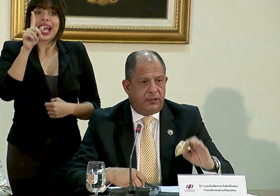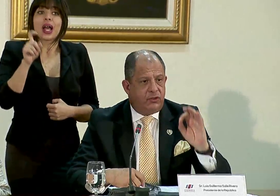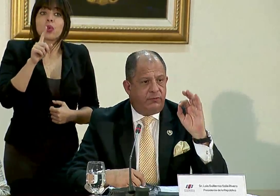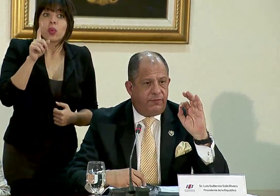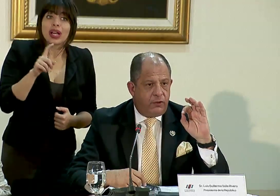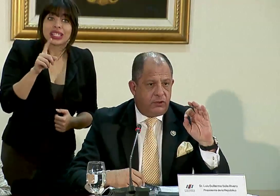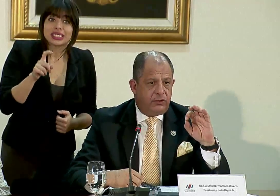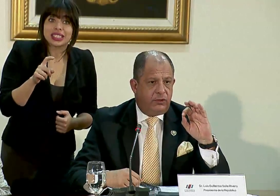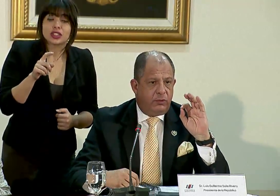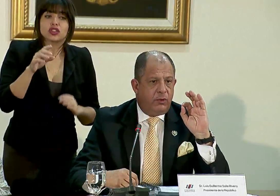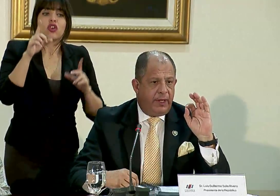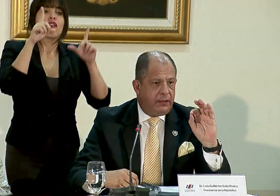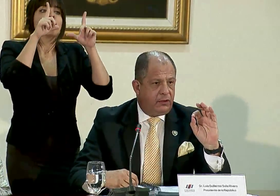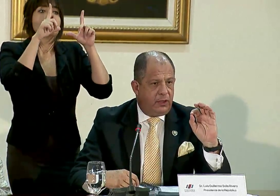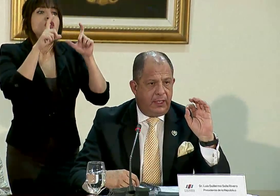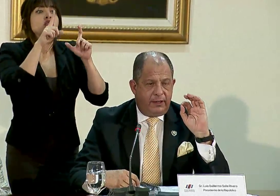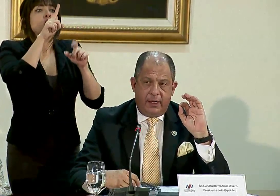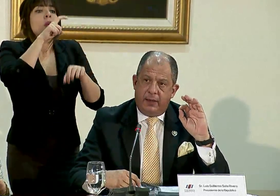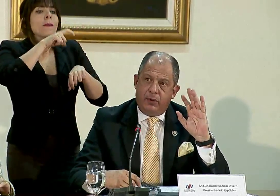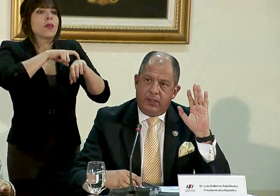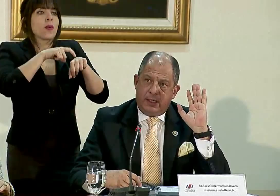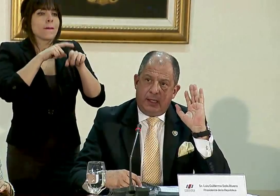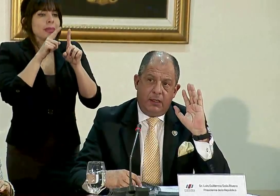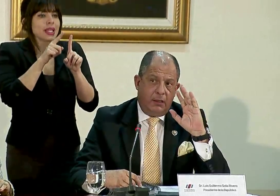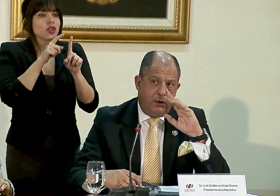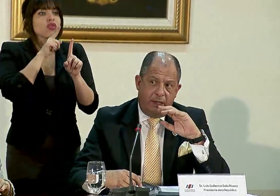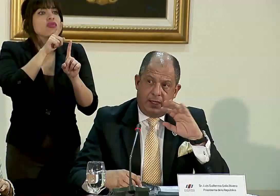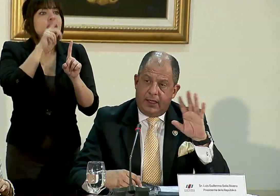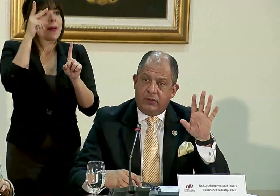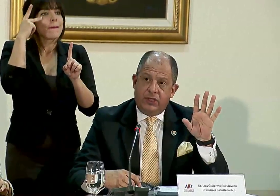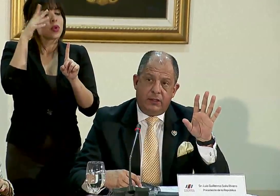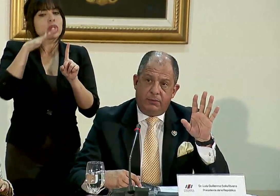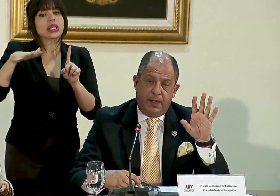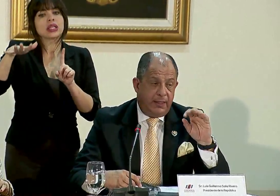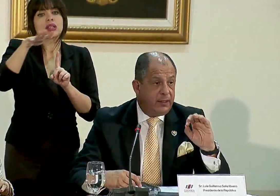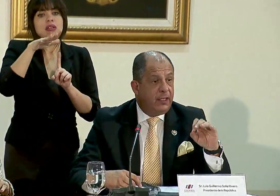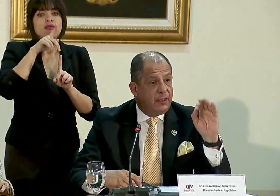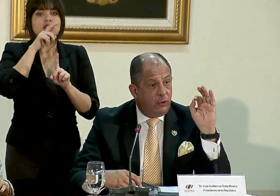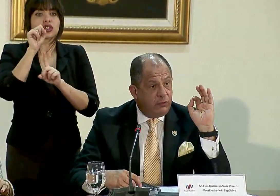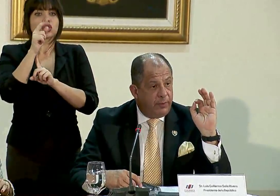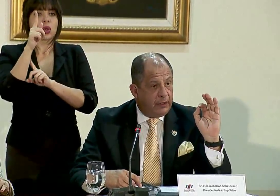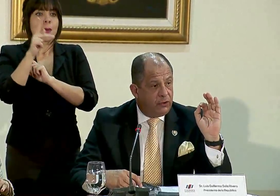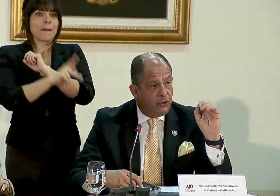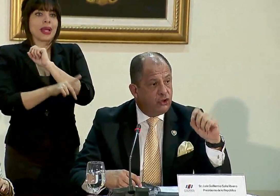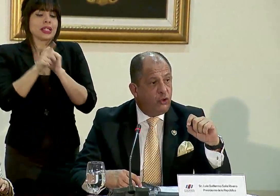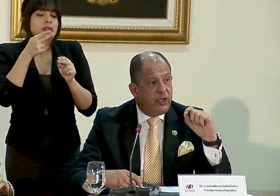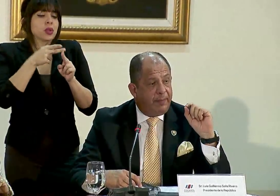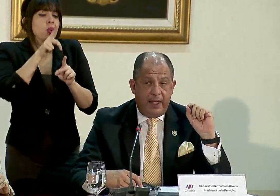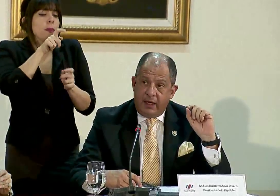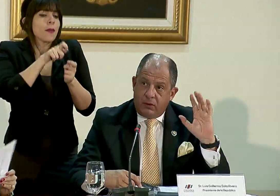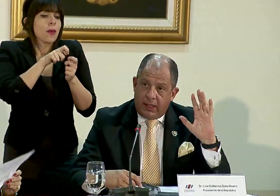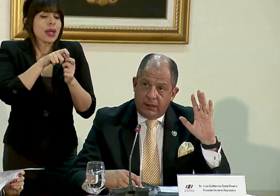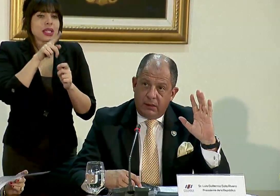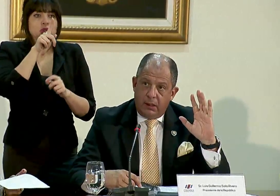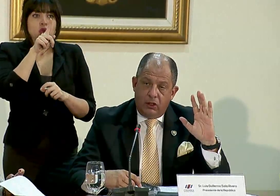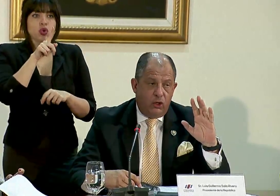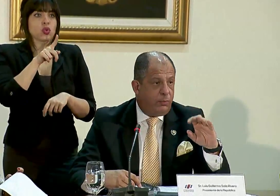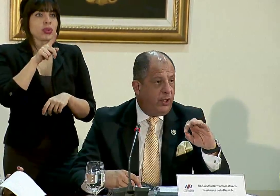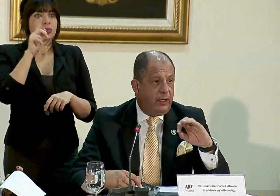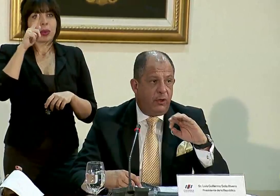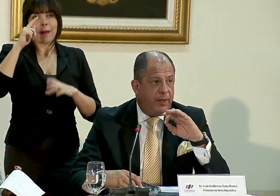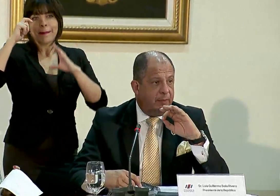encuestas son fotos de un momento en la realidad política o en la realidad social de un país de un momento no son una película